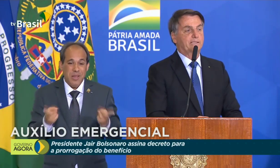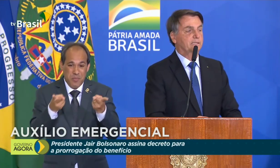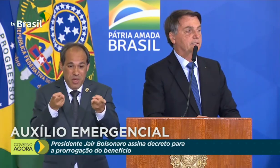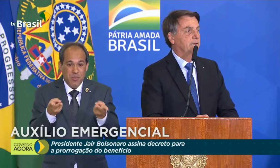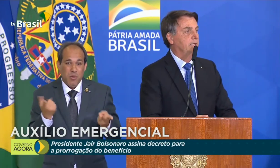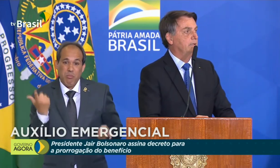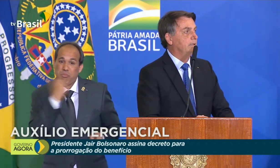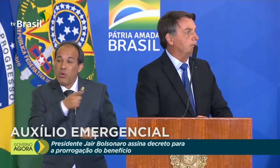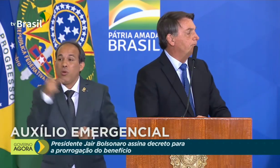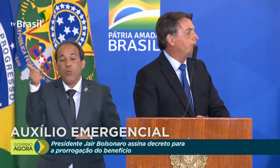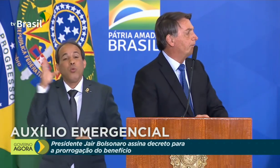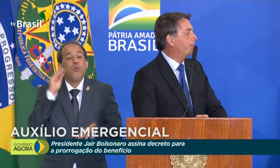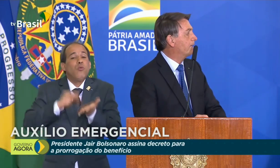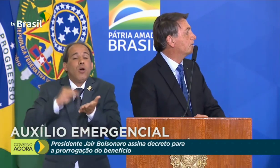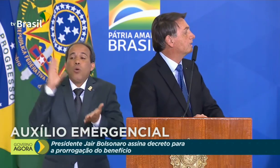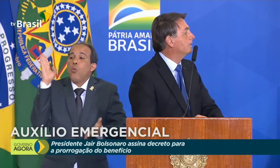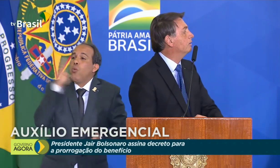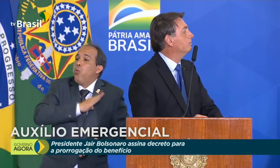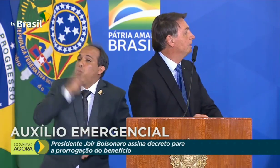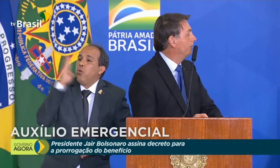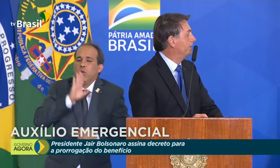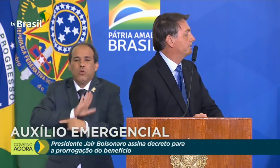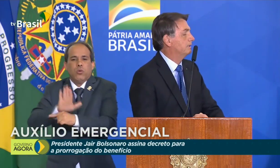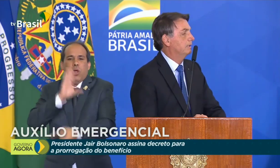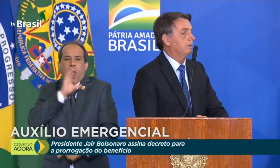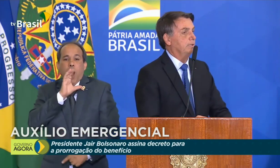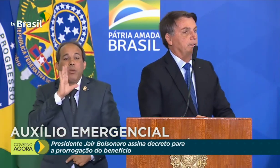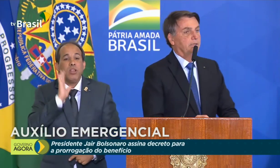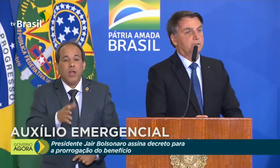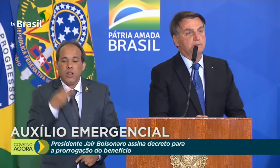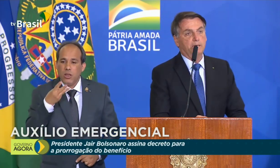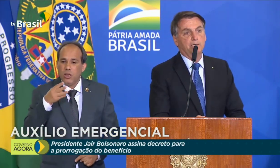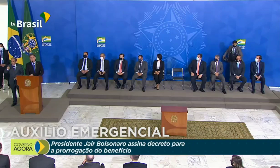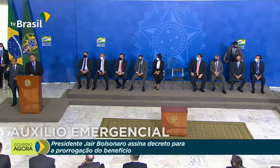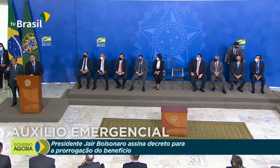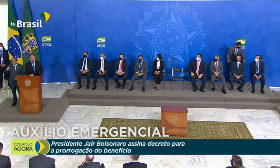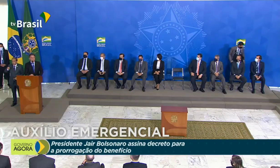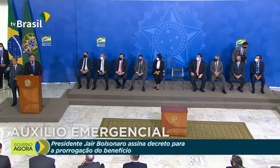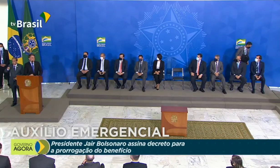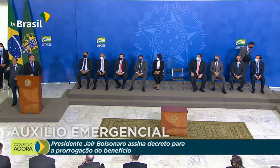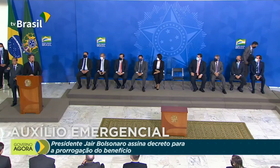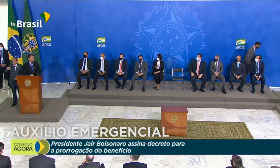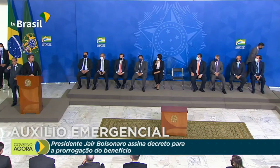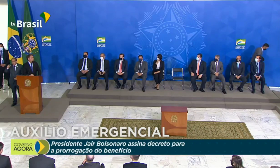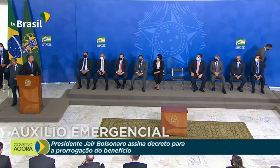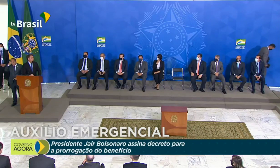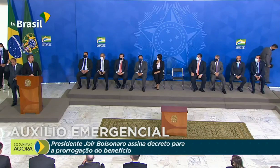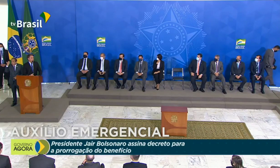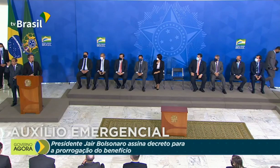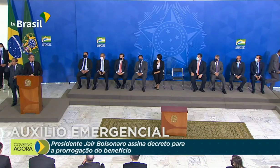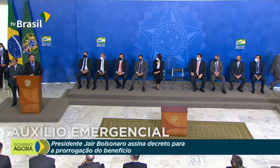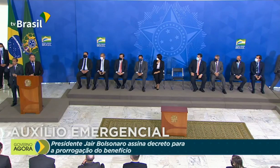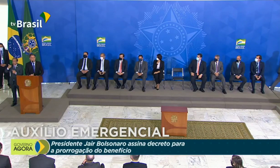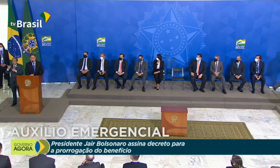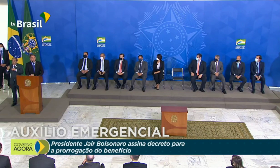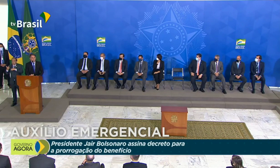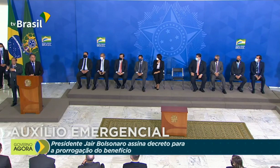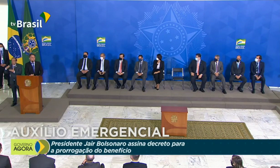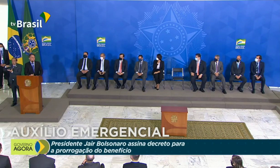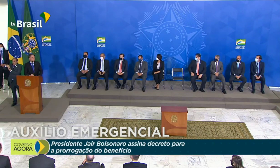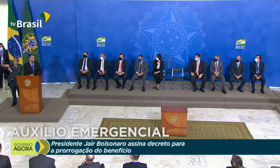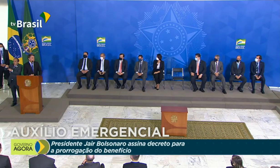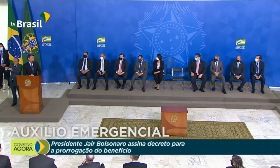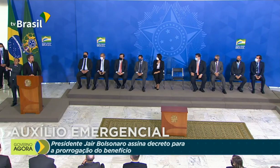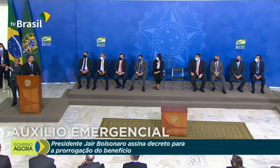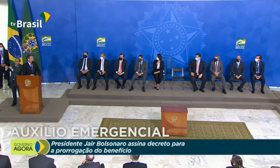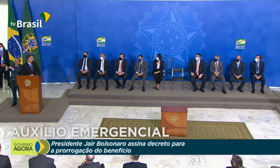tinham pressa. Não foram apenas os 38 milhões de invisíveis ou de informais, quase